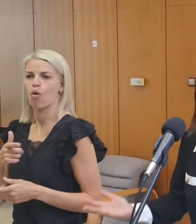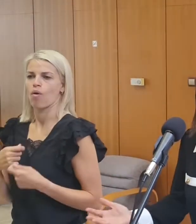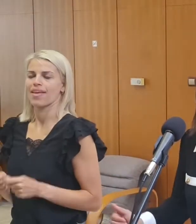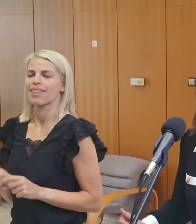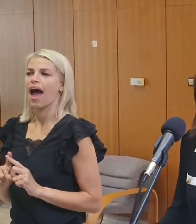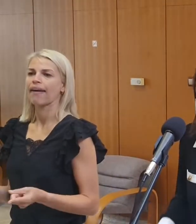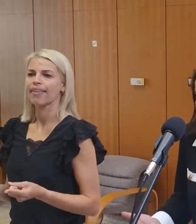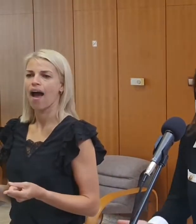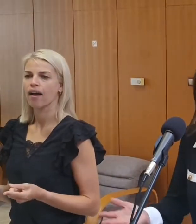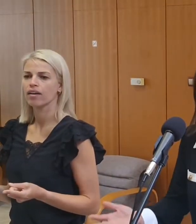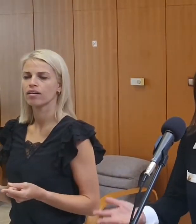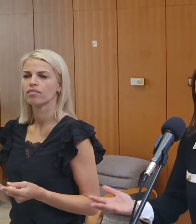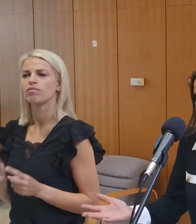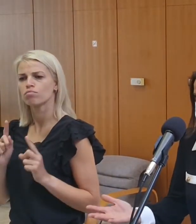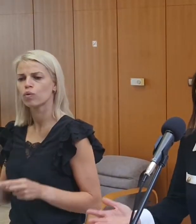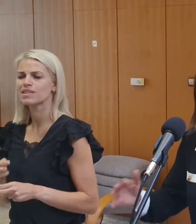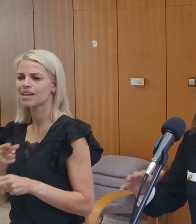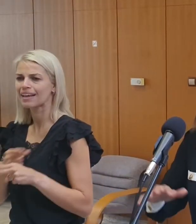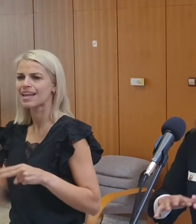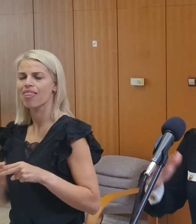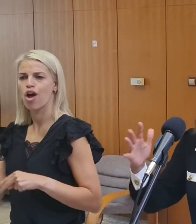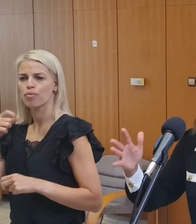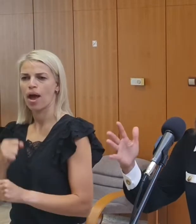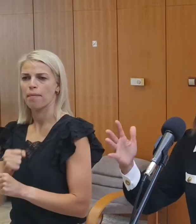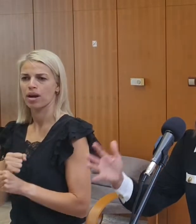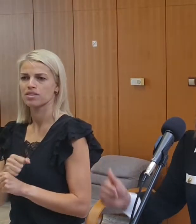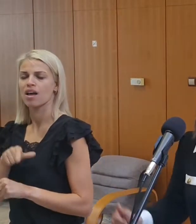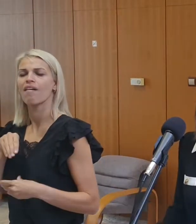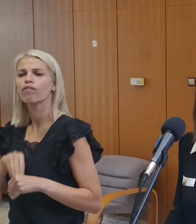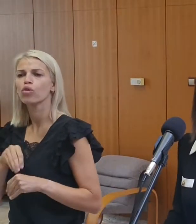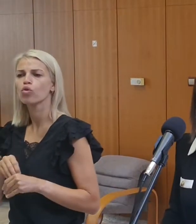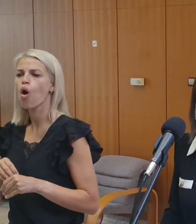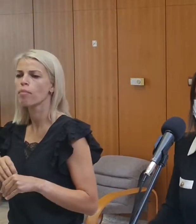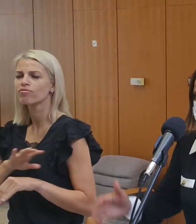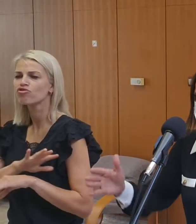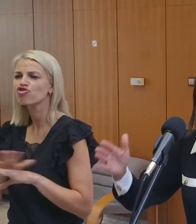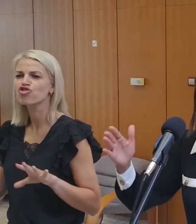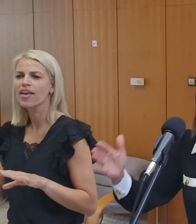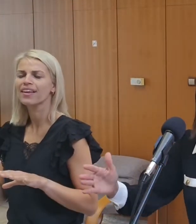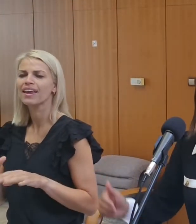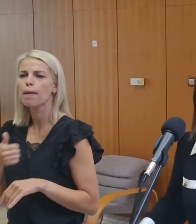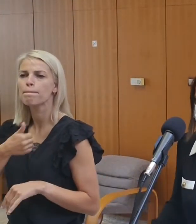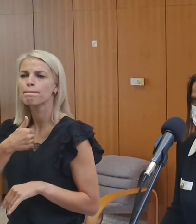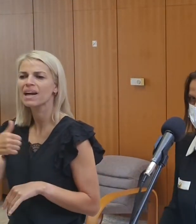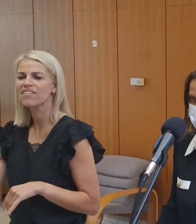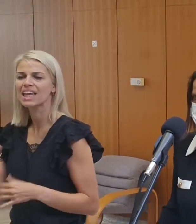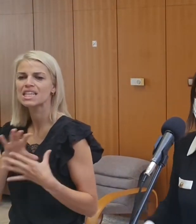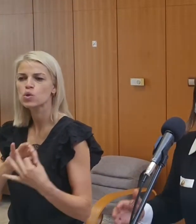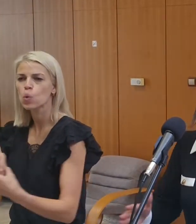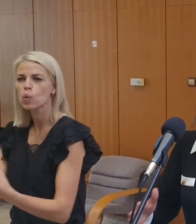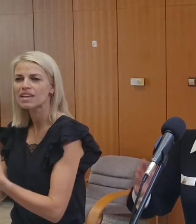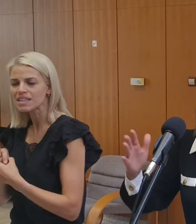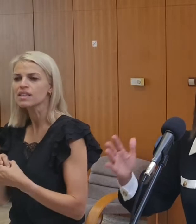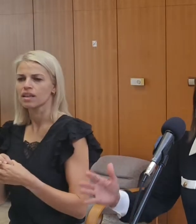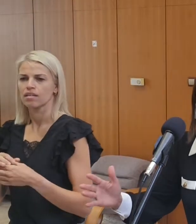inak, ako v rámci riadnej odbornej práce, že sa zoberú do súvislosti všetky tie prvky, ktoré nám súvisia s tým konaním. Takže my ho